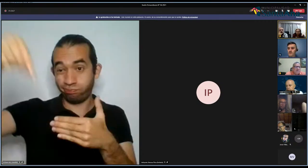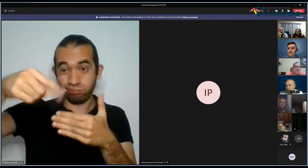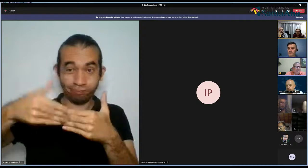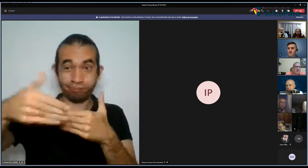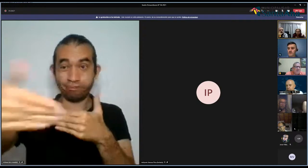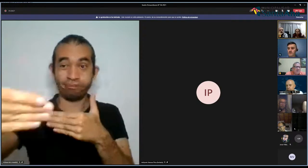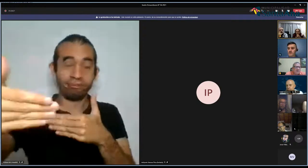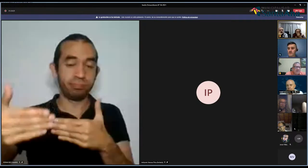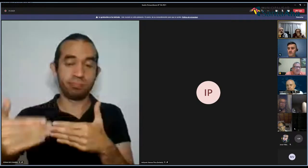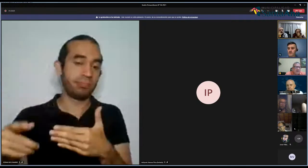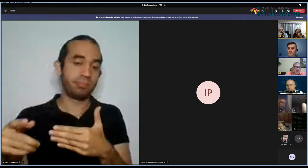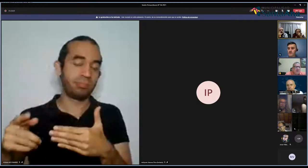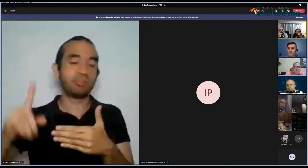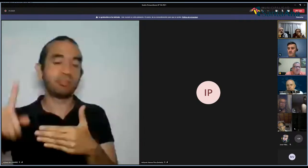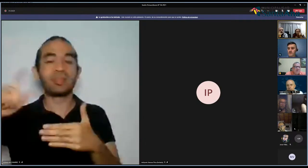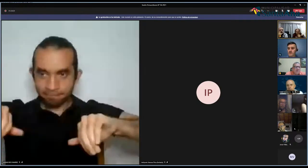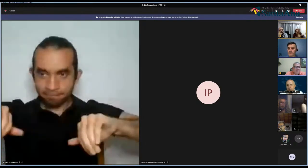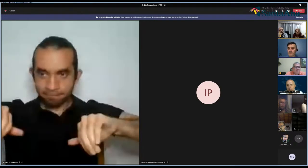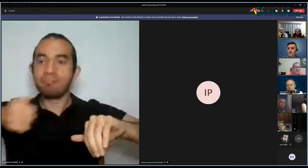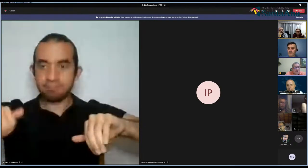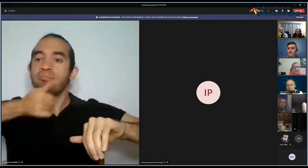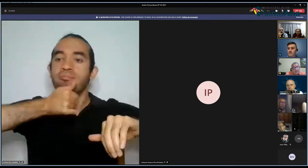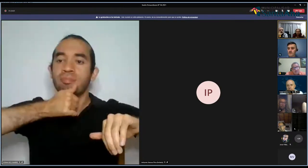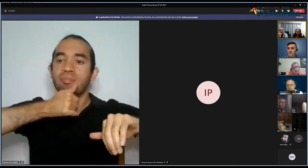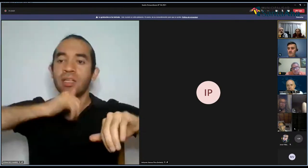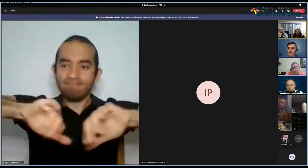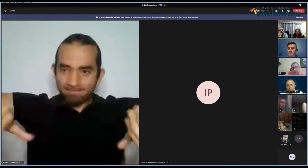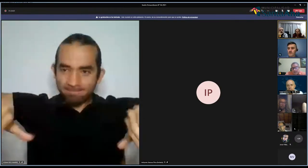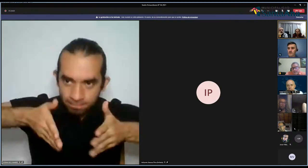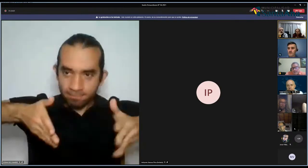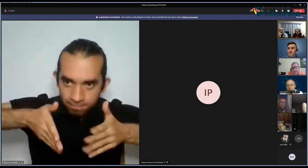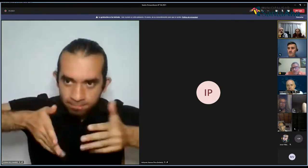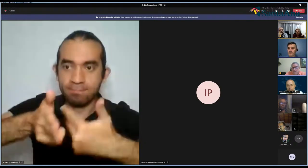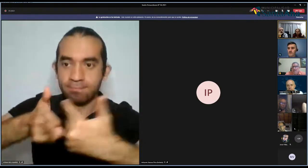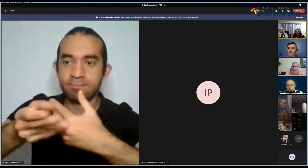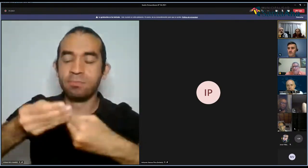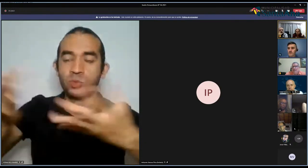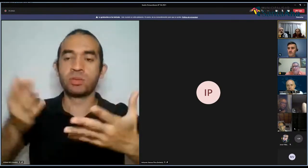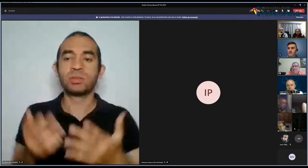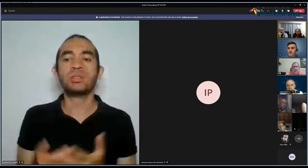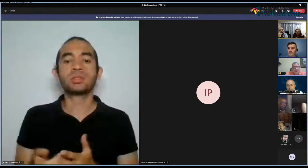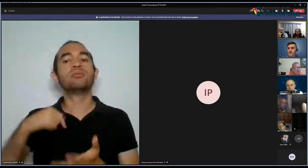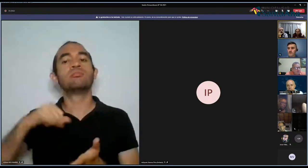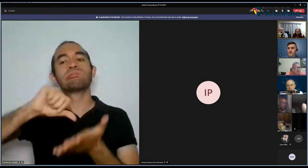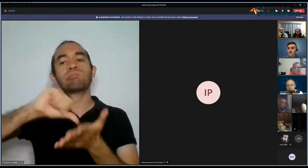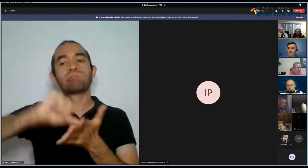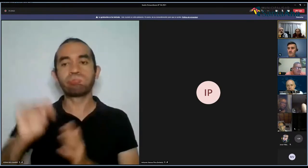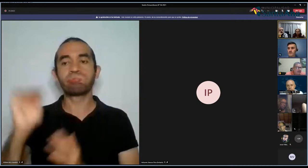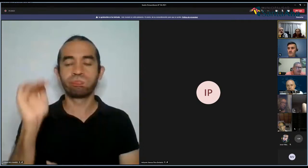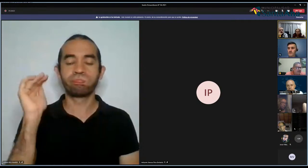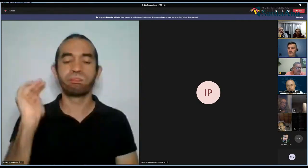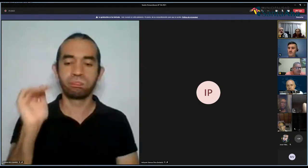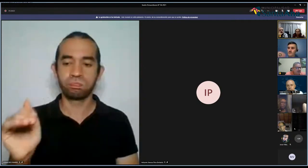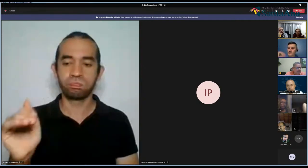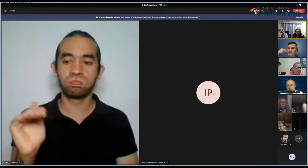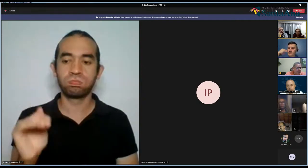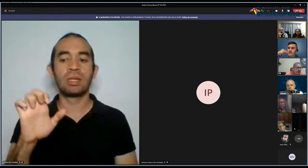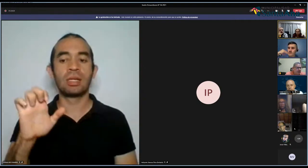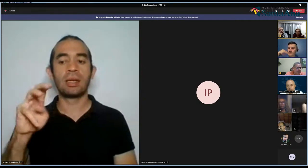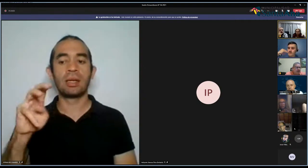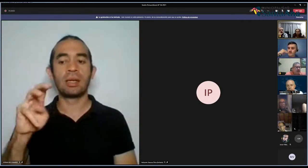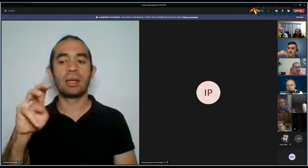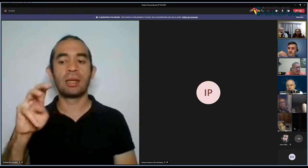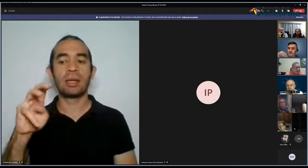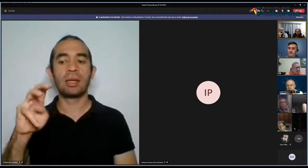construyamos una servidumbre donde podamos solucionar esto he insistido bastante también con con emilia al respecto de que